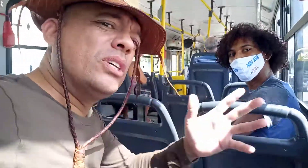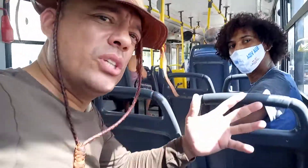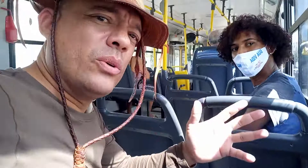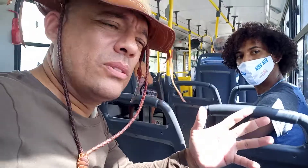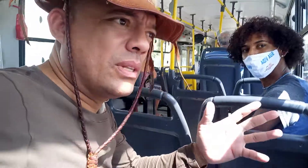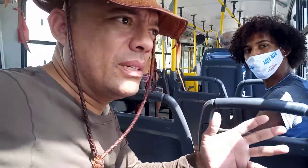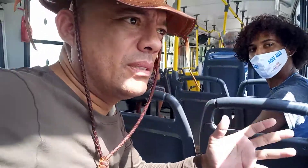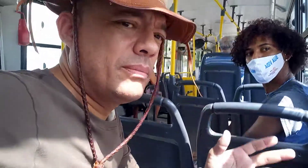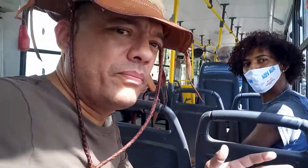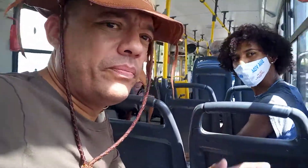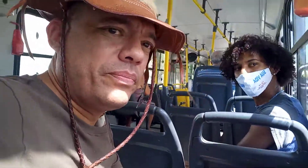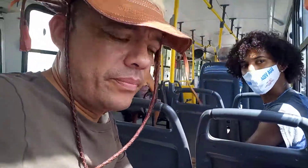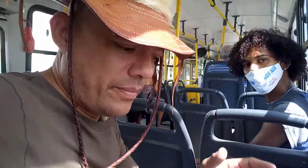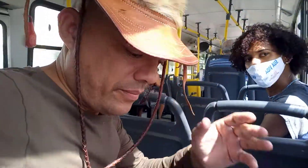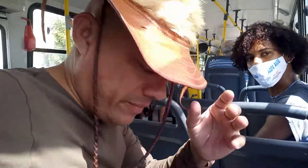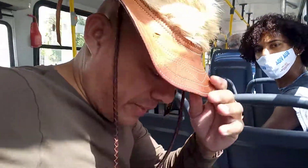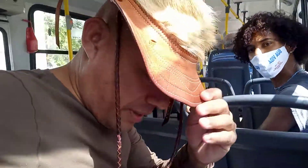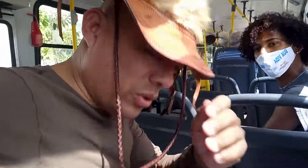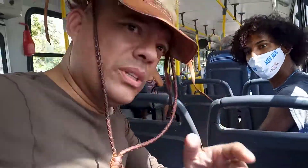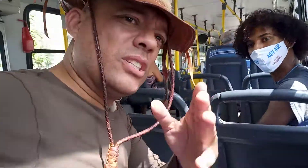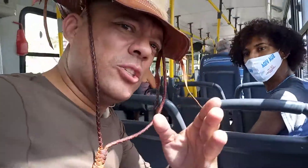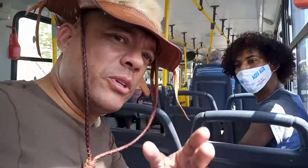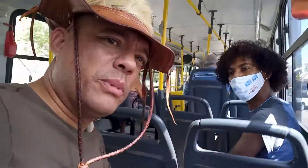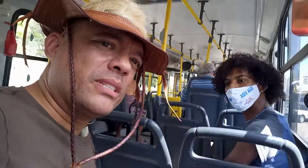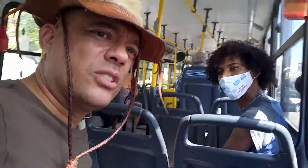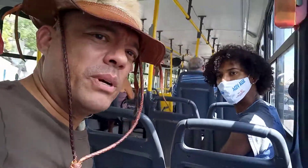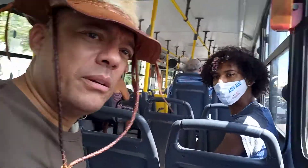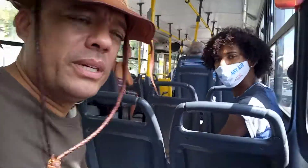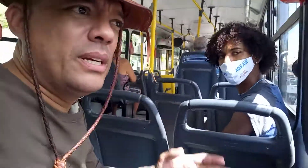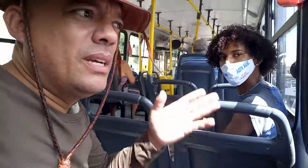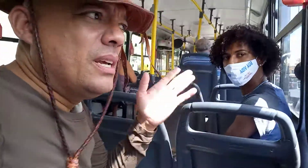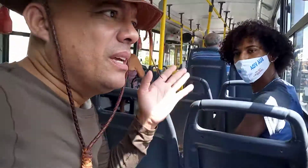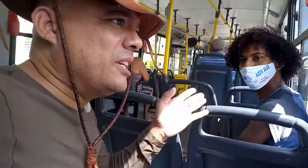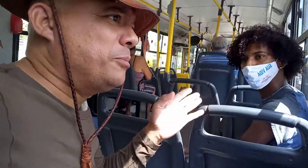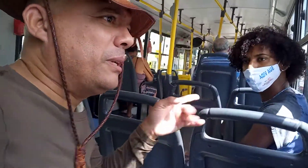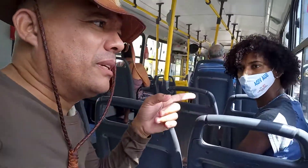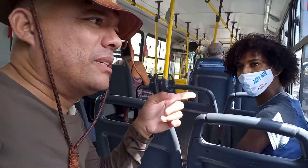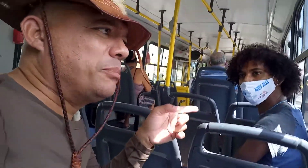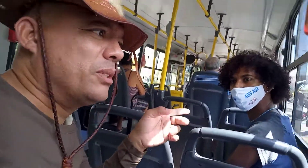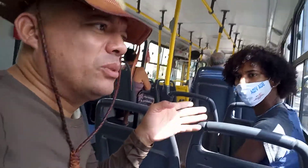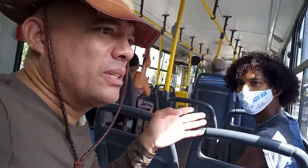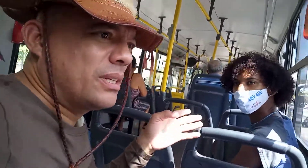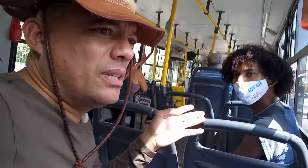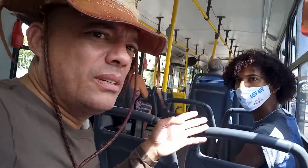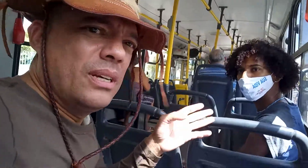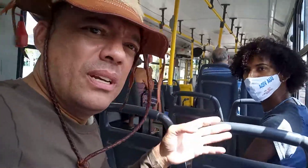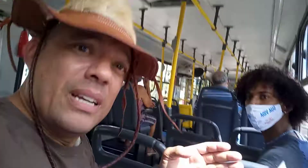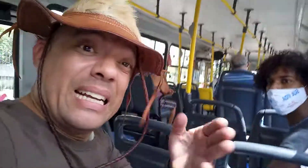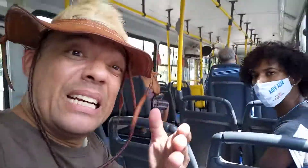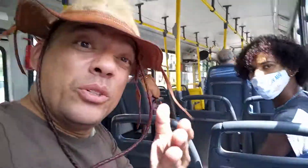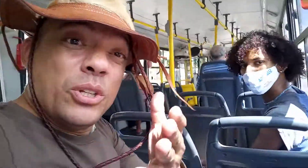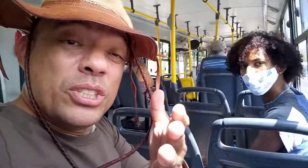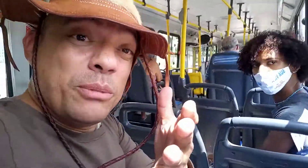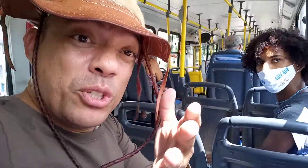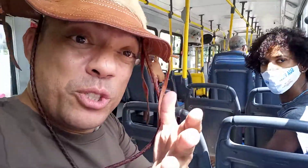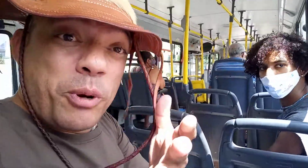existirá um resultado. Quanto menos respeito vai passar uma cadeira, respeita essas pessoas aqui. Cada um de nós tem nossos